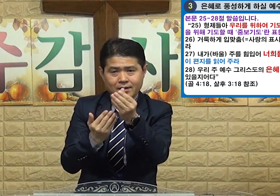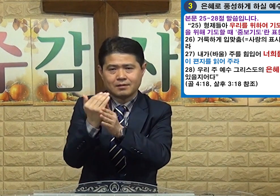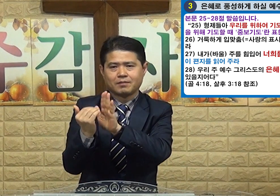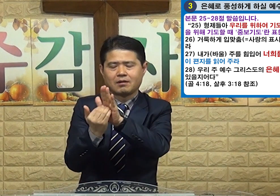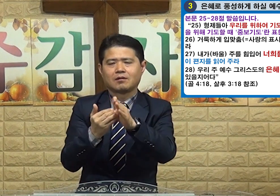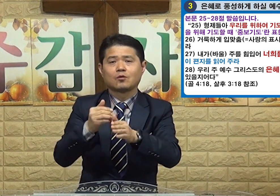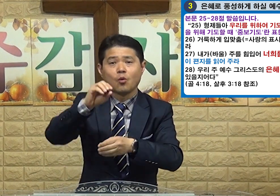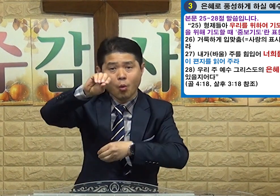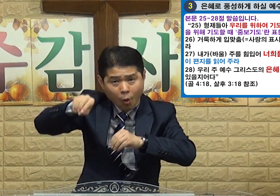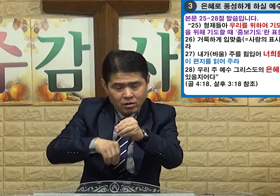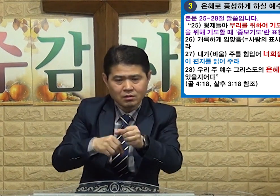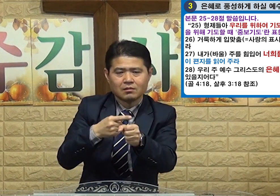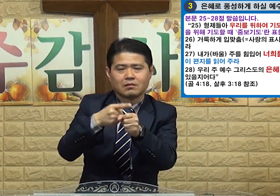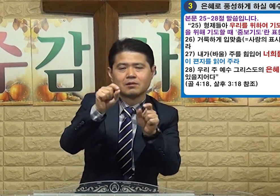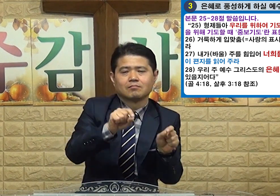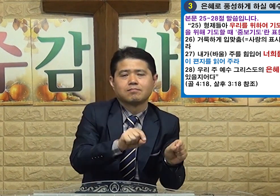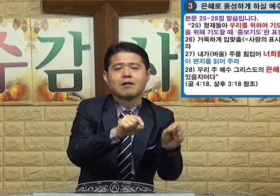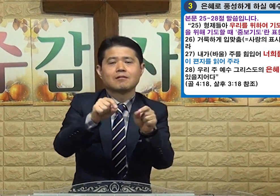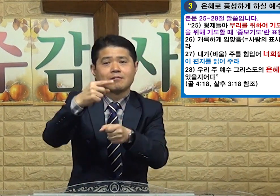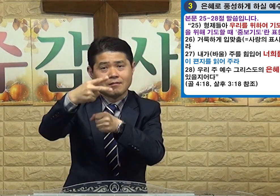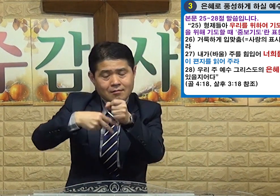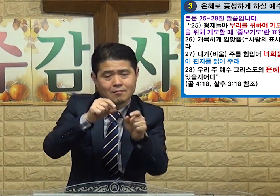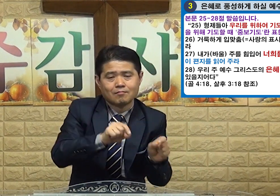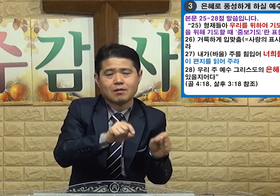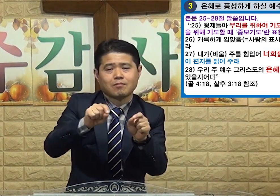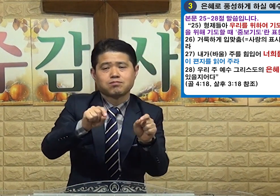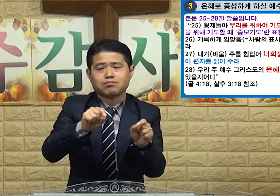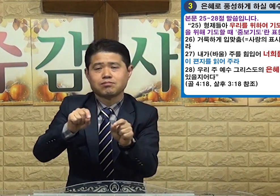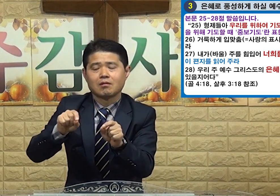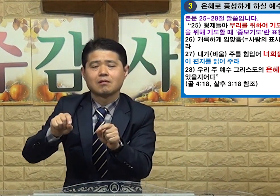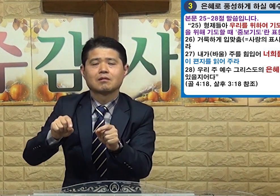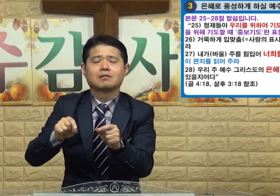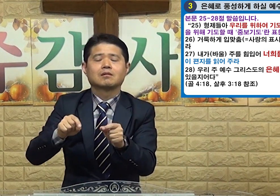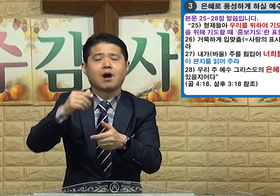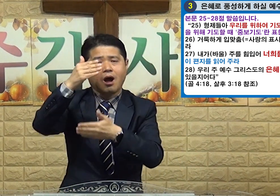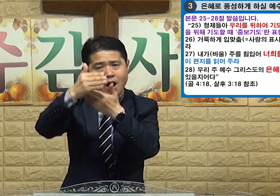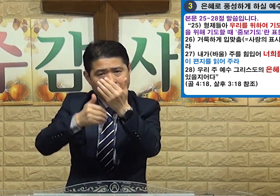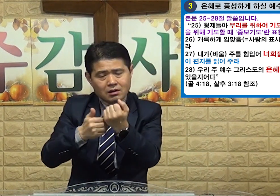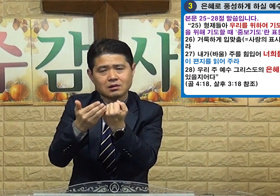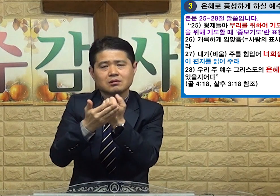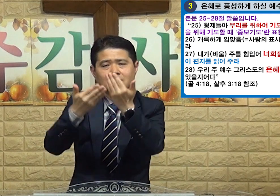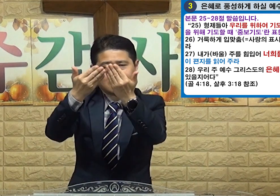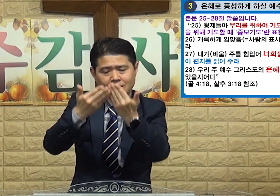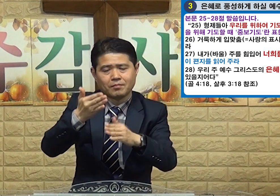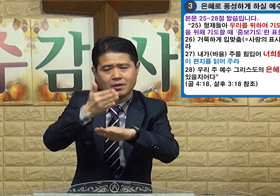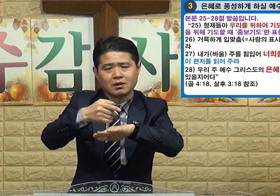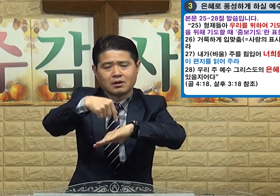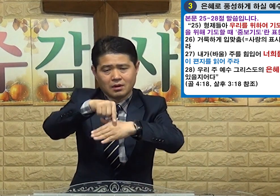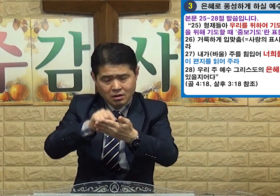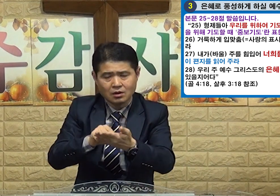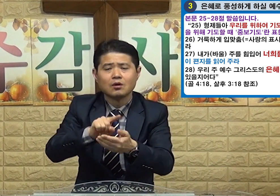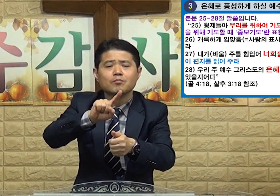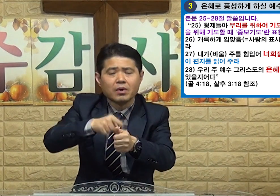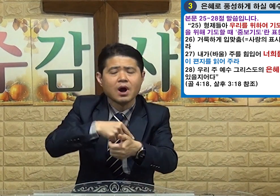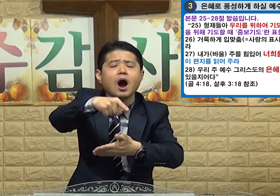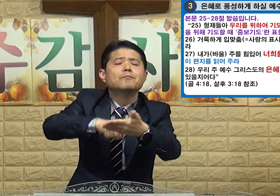준비된 자세로서 막는다면 오히려 계속해서 이 재난이 옮겨져가고 아버지의 은혜를 통해서 우리가